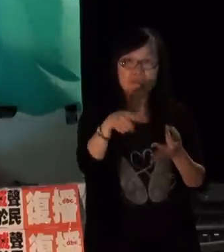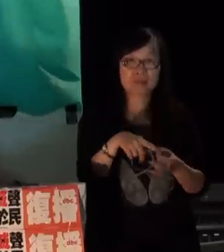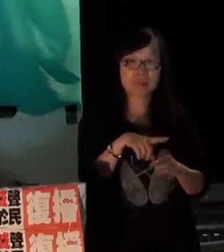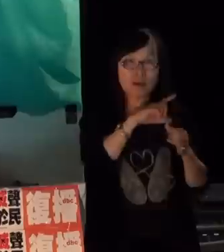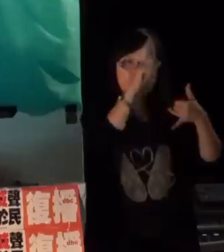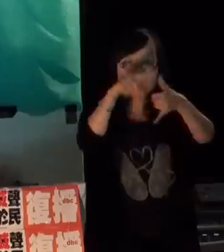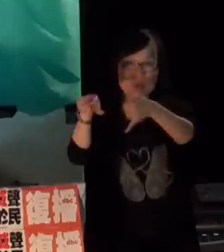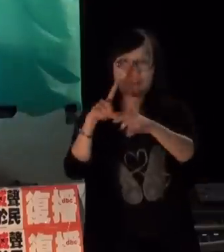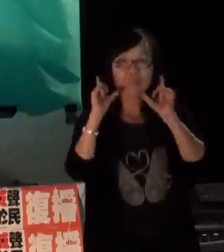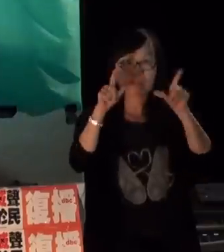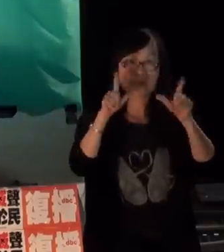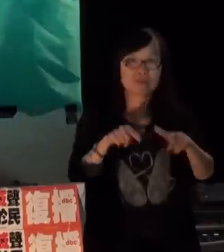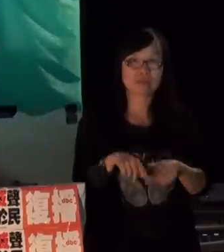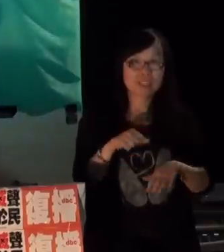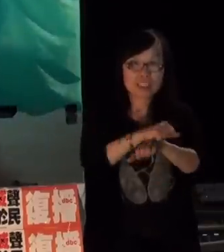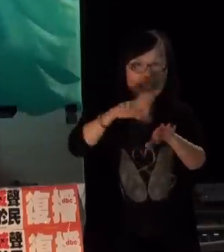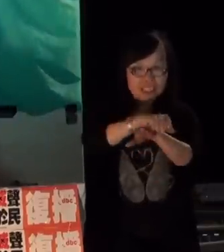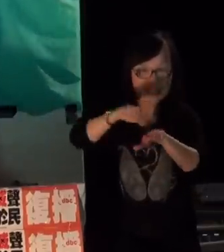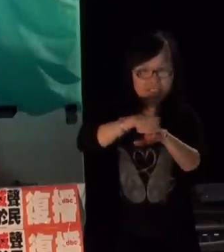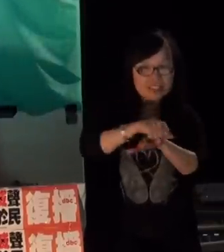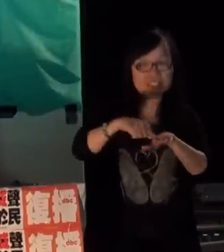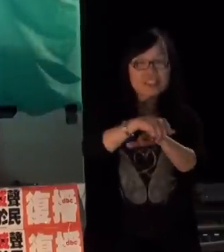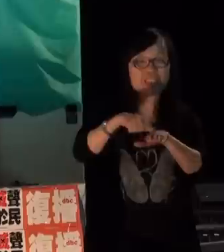萬能蘇， 係人都插得。